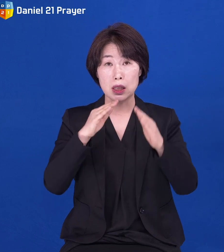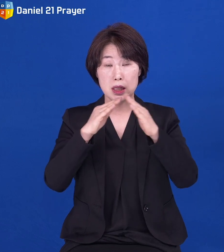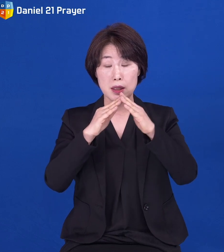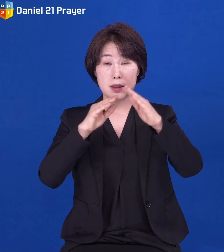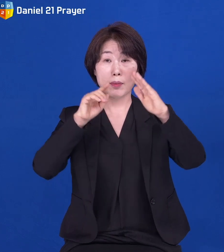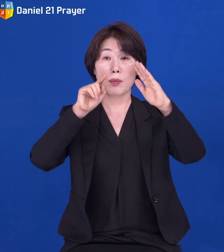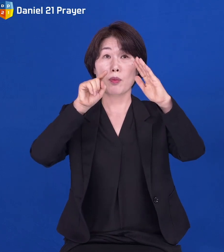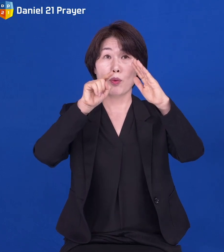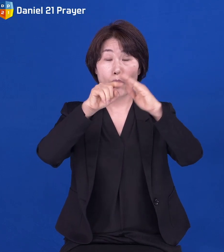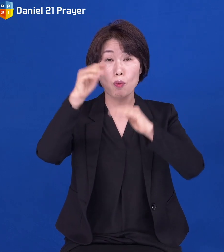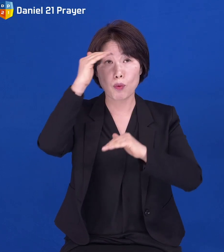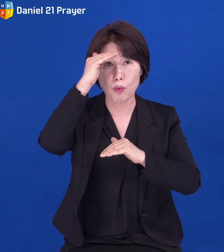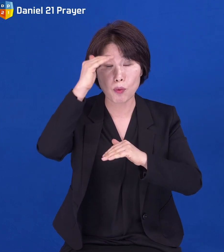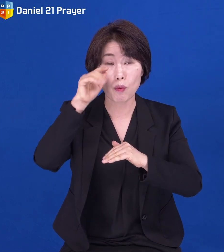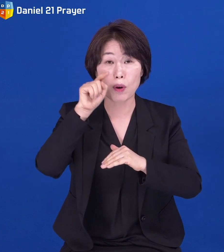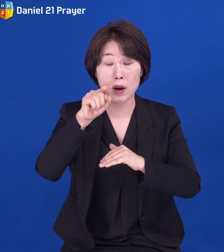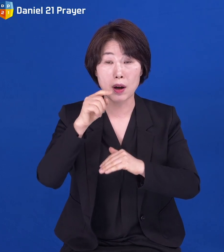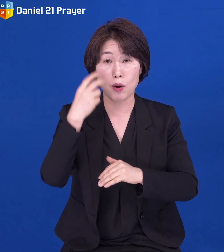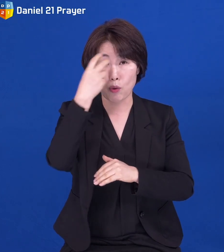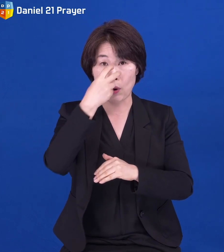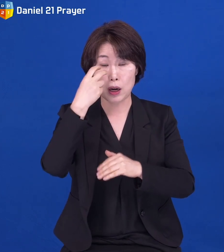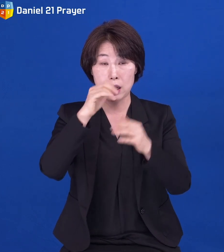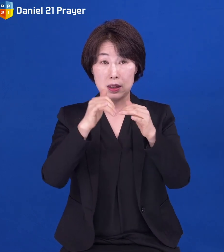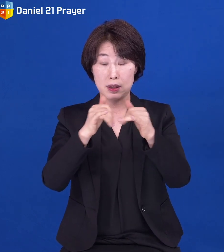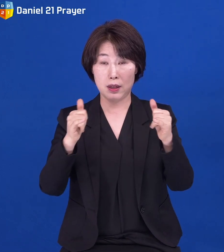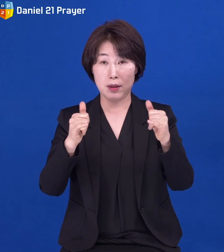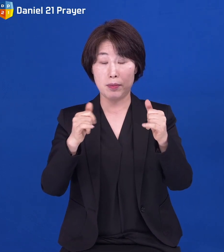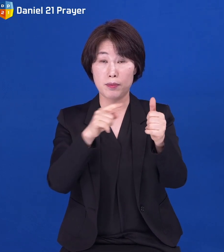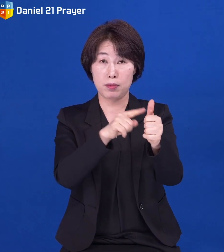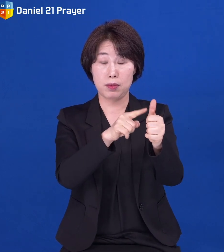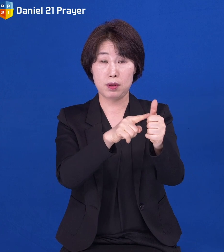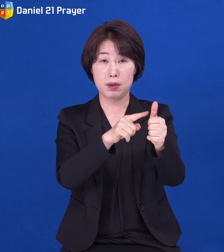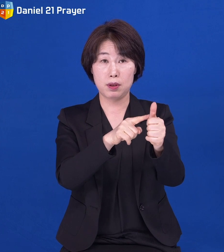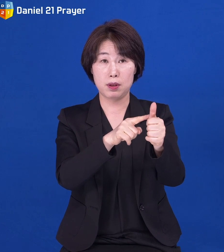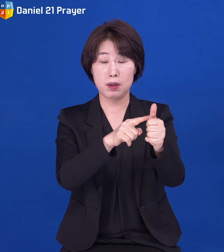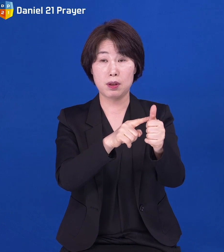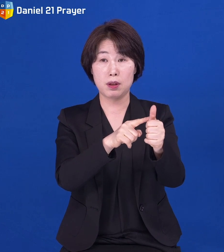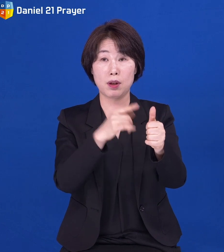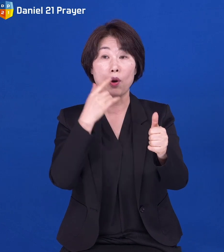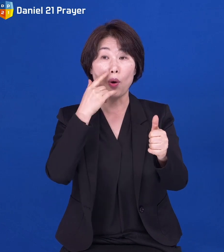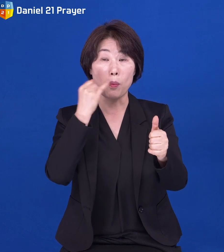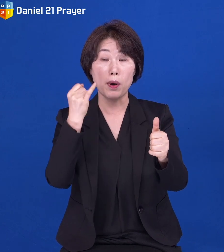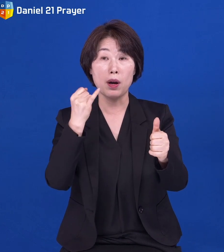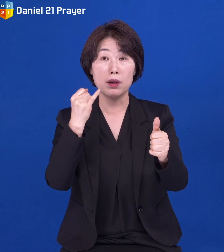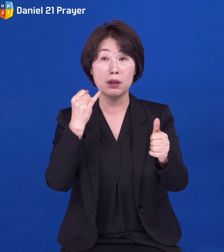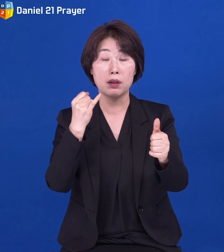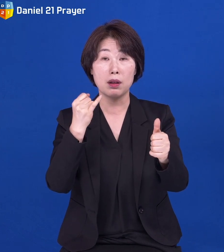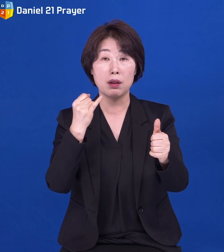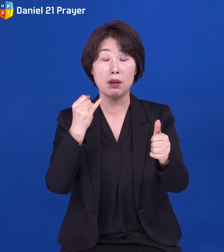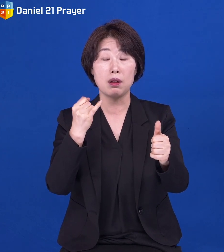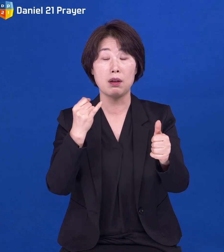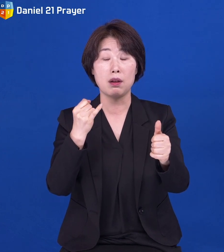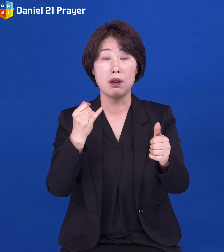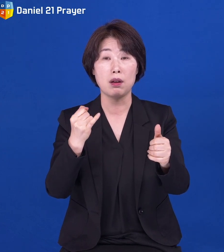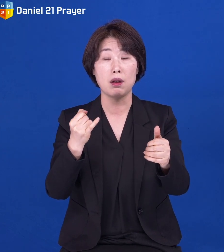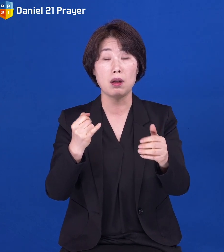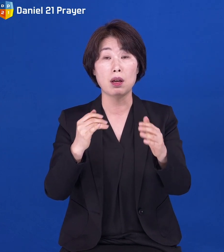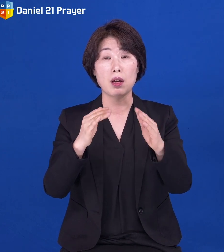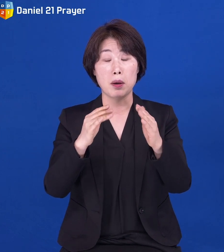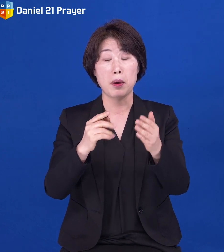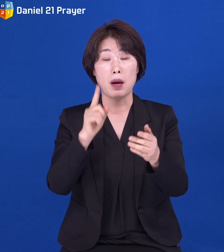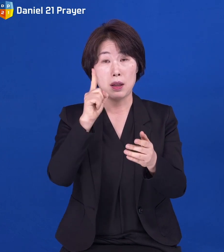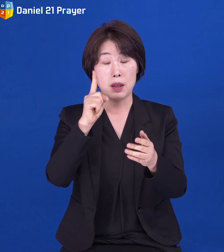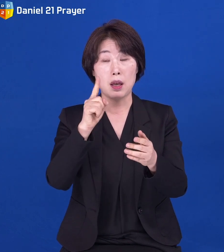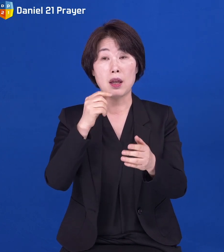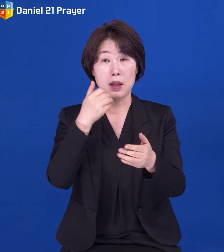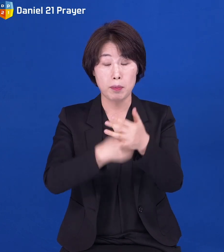하나 남았는데 그냥 빨리 좀 팔고 싶어가지고, 자기가 집도 멀고 해가지고 이거 빨리 좀 팔고